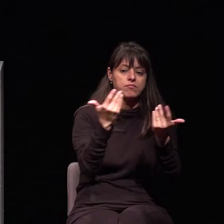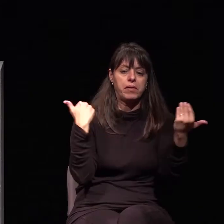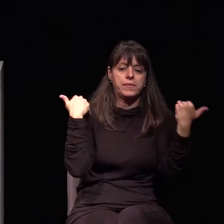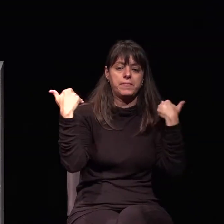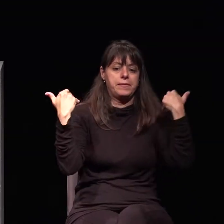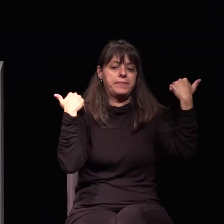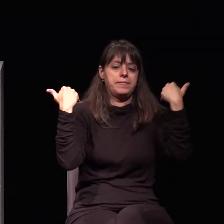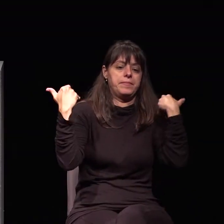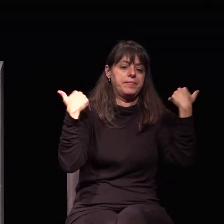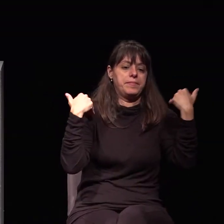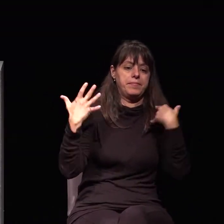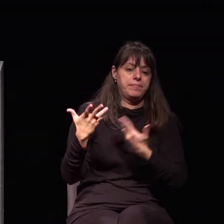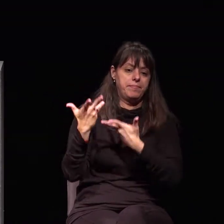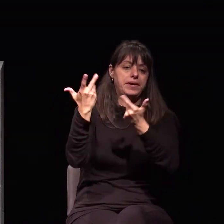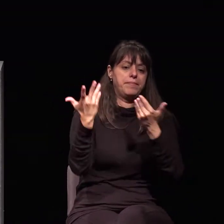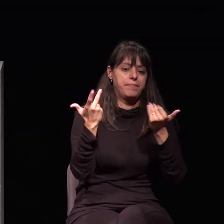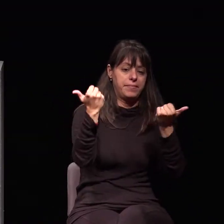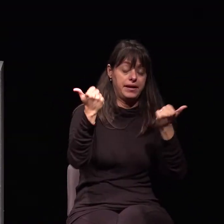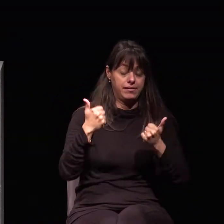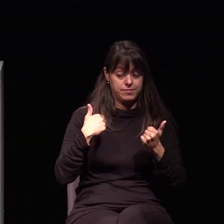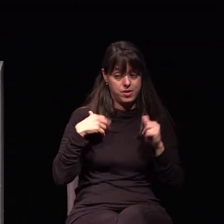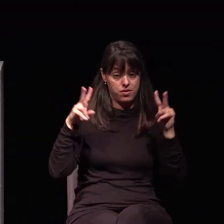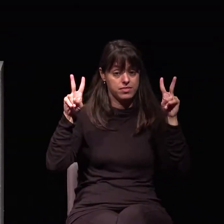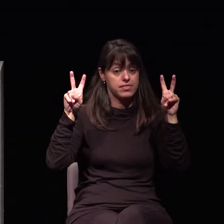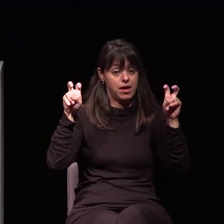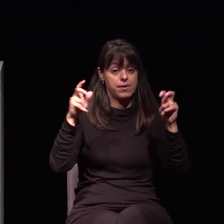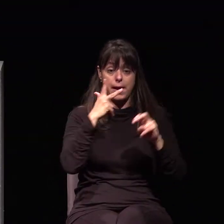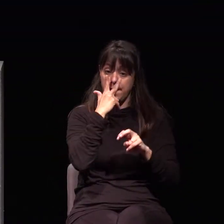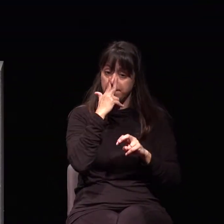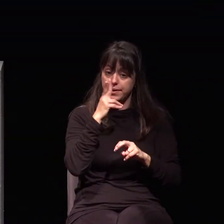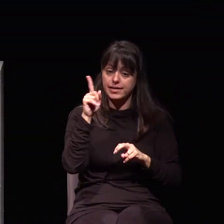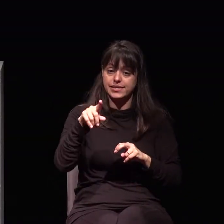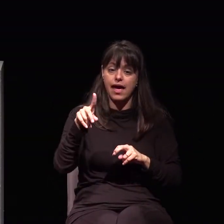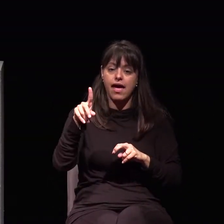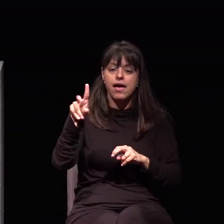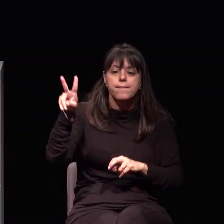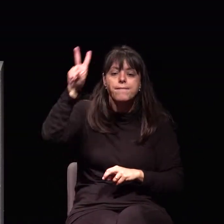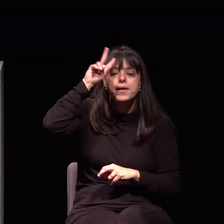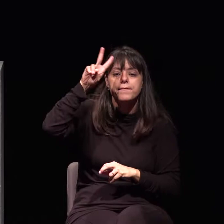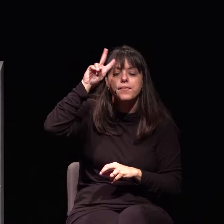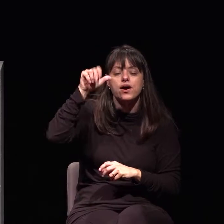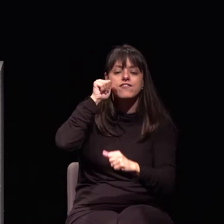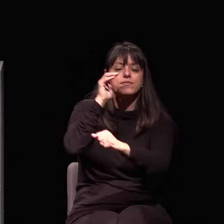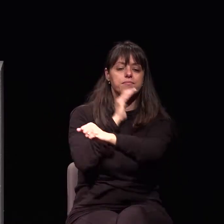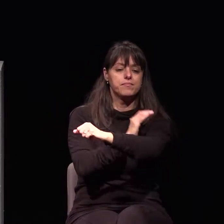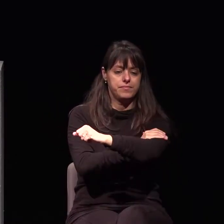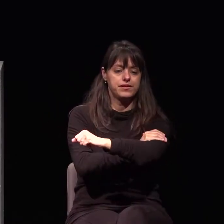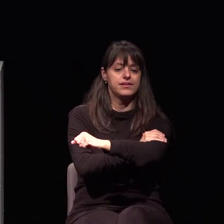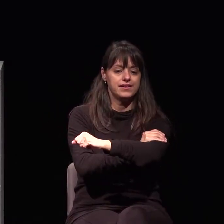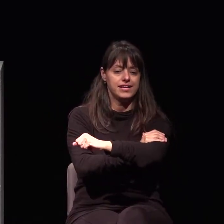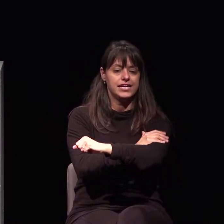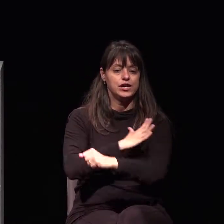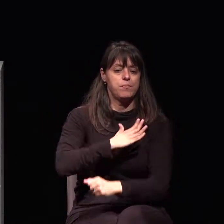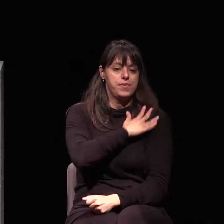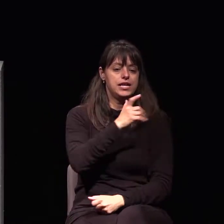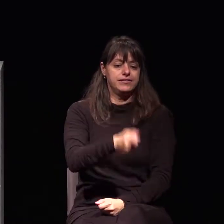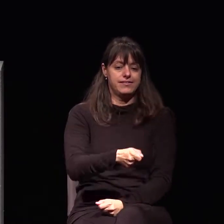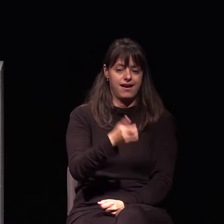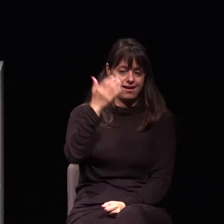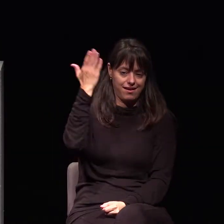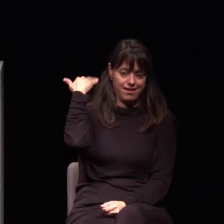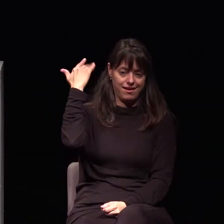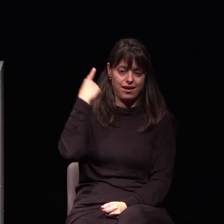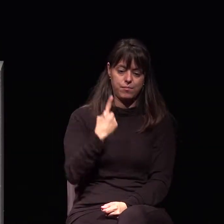falar, né? Eu falei, eu acho que agora o meu tema vai ser Memórias Feministas da Ditadura Militar, aquela que aconteceu